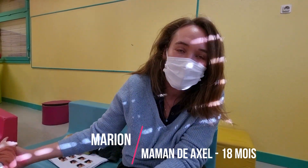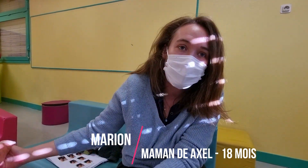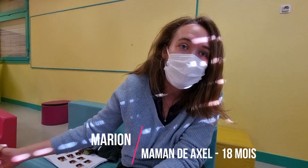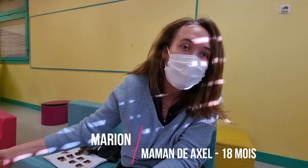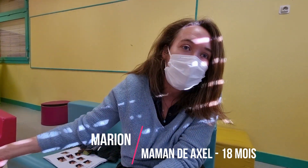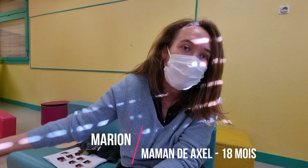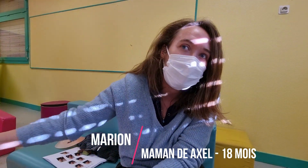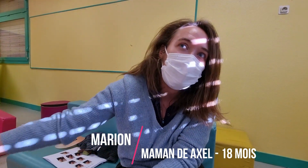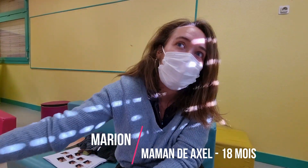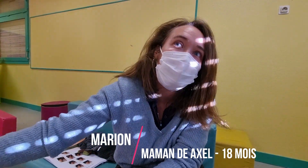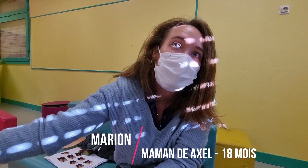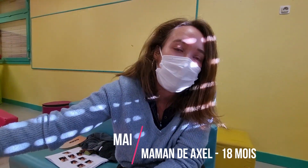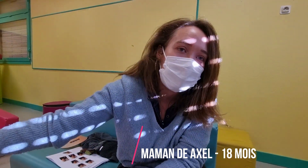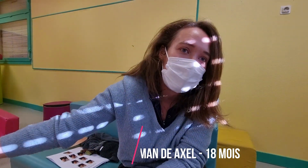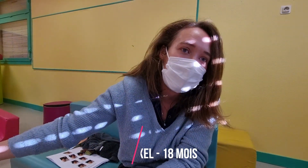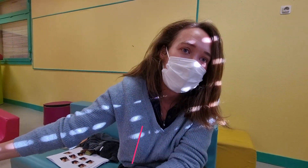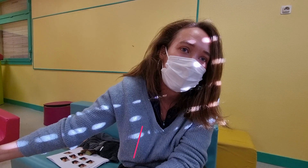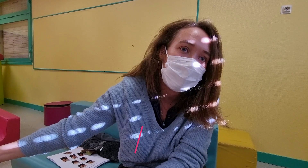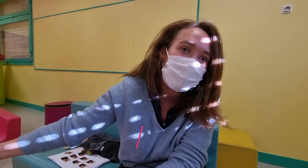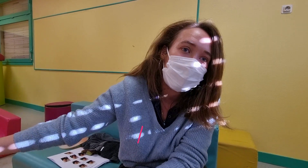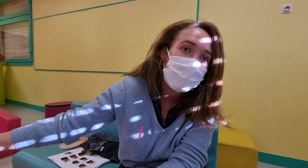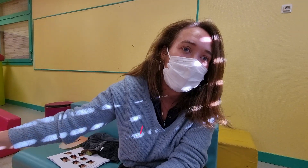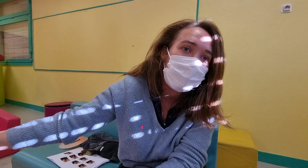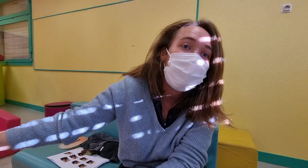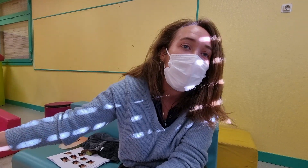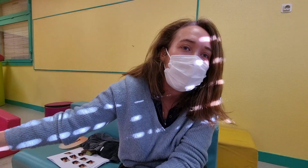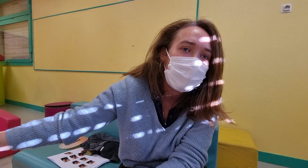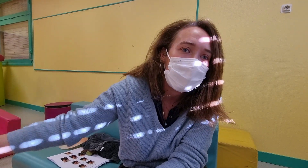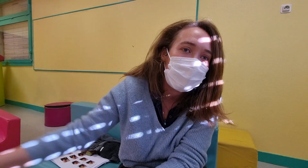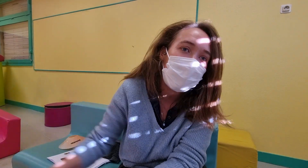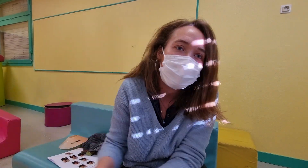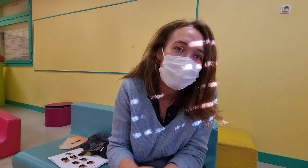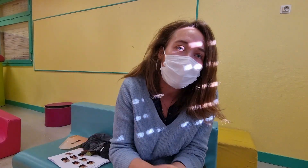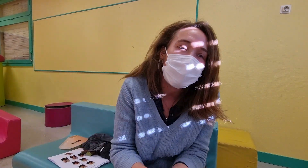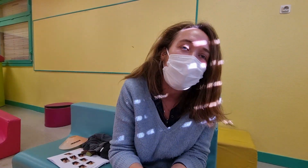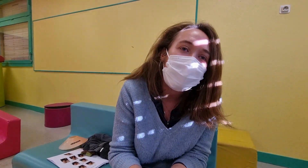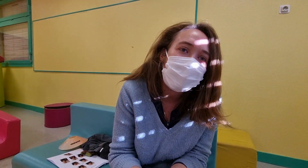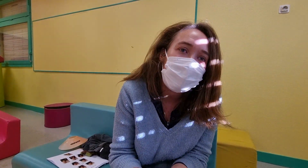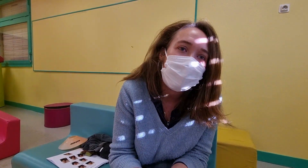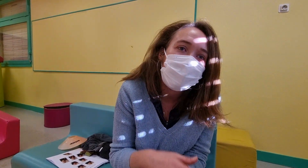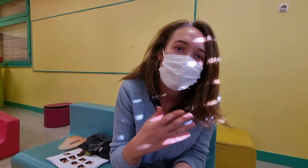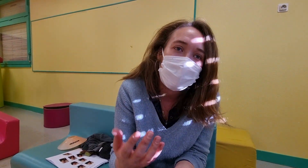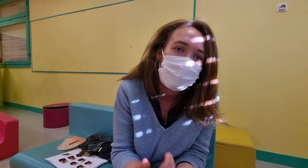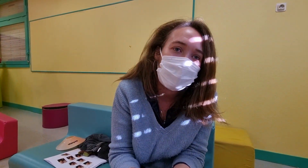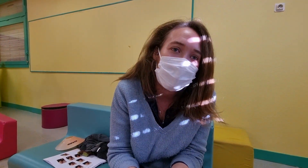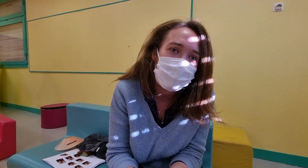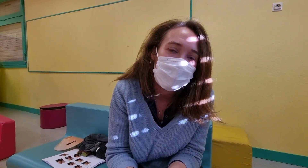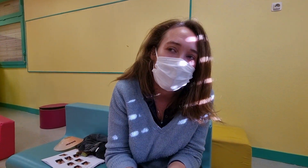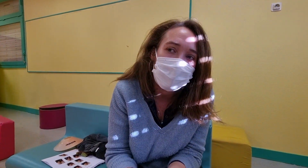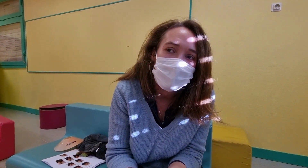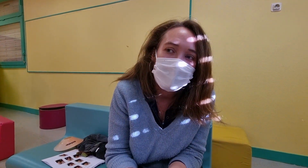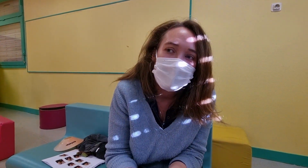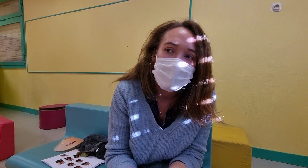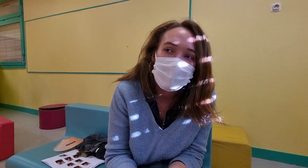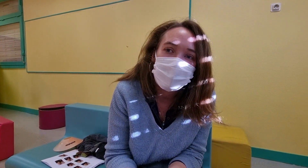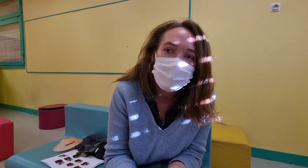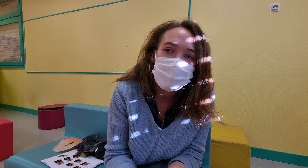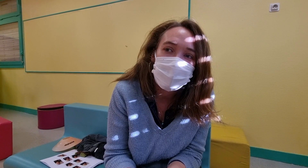me suis inscrite parce que j'avais essayé de le faire seule, mais voilà, on était en plein Covid et du coup il n'y avait plus trop d'ateliers. Et j'ai